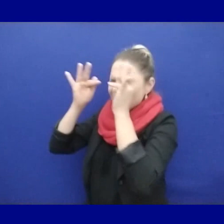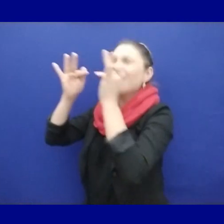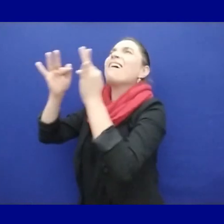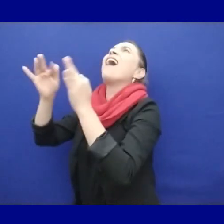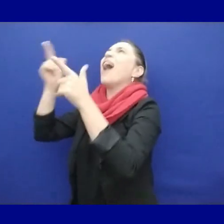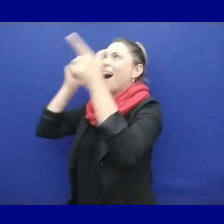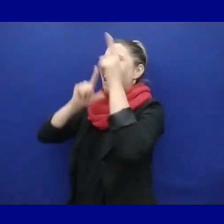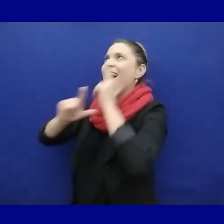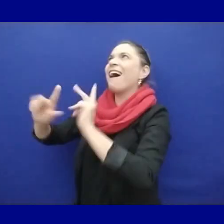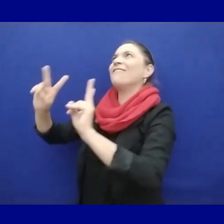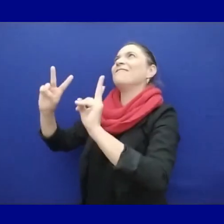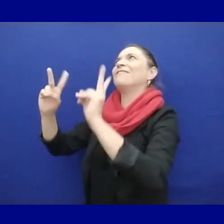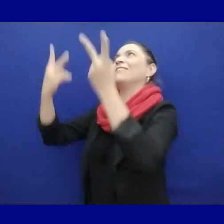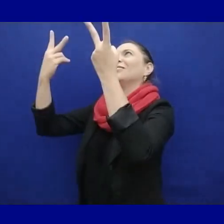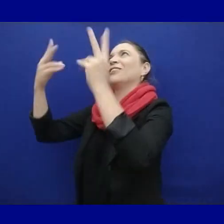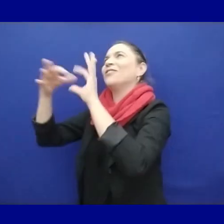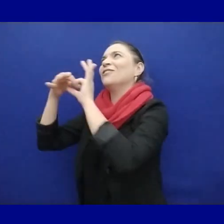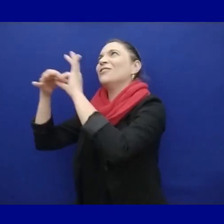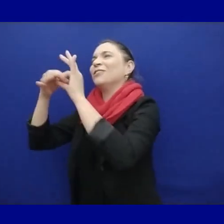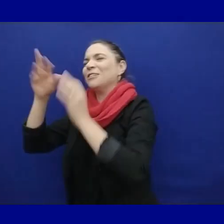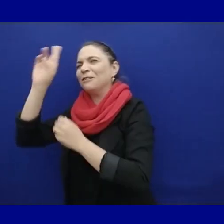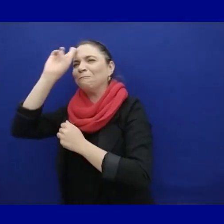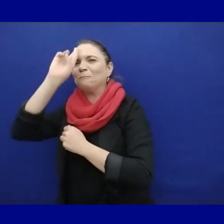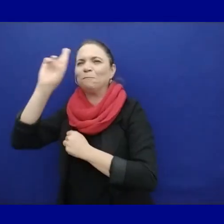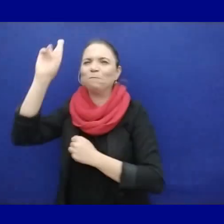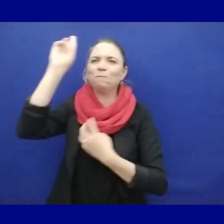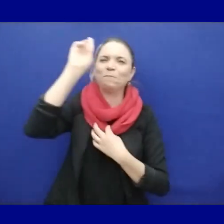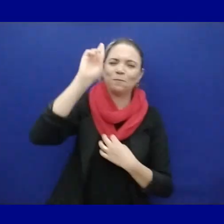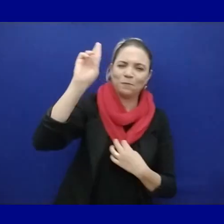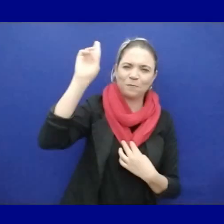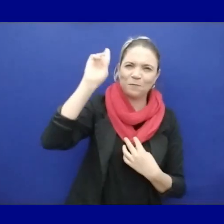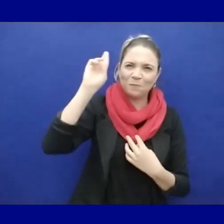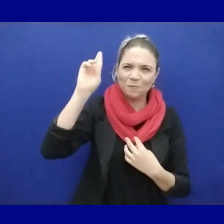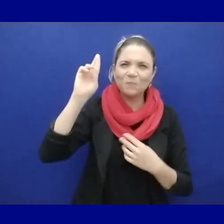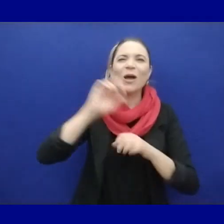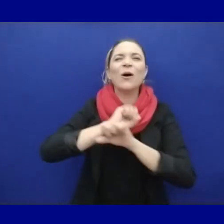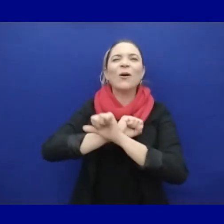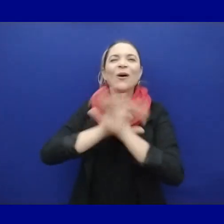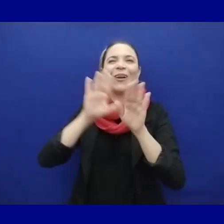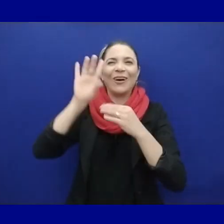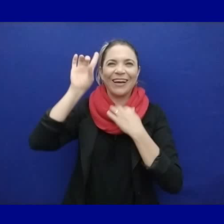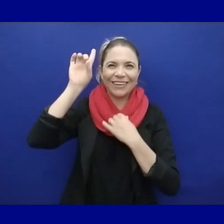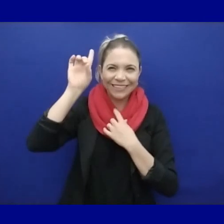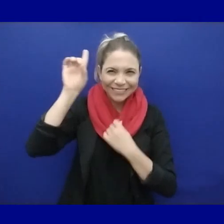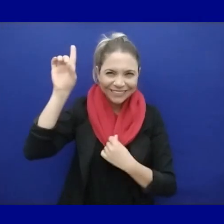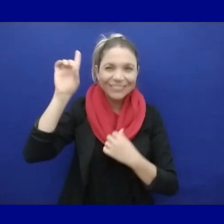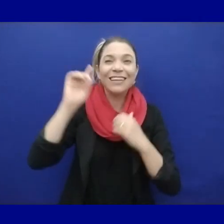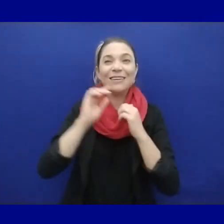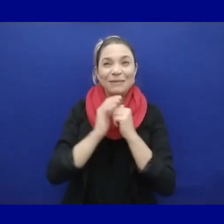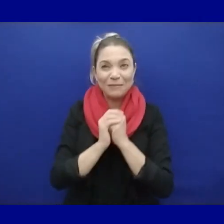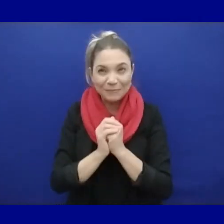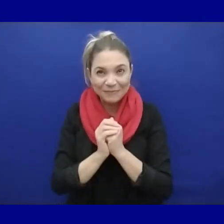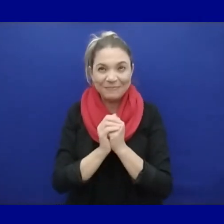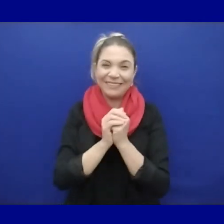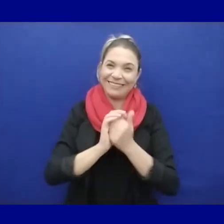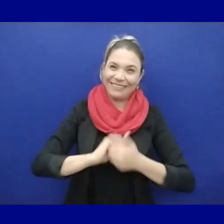nos diz o Senhor. Glória a Deus. Amém.